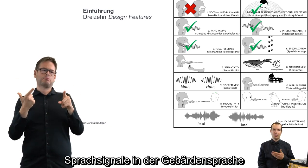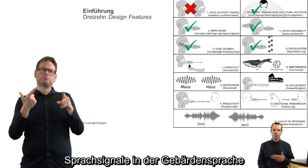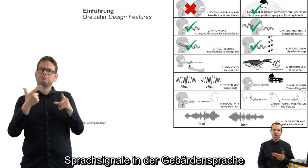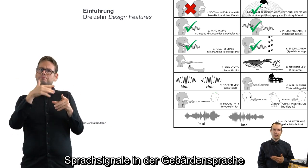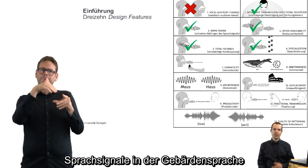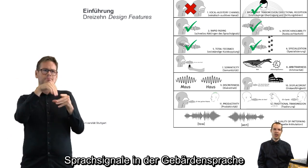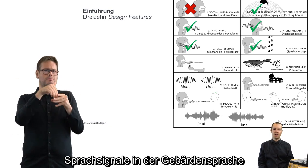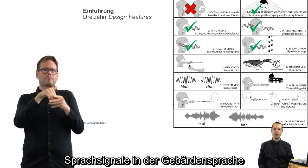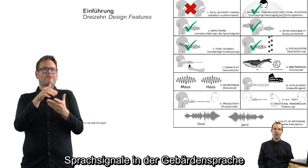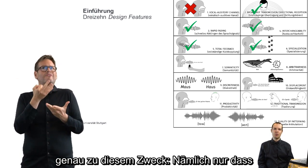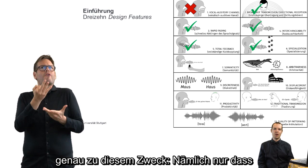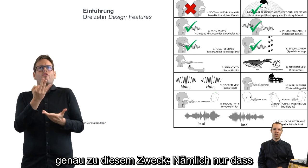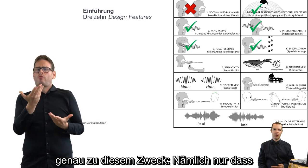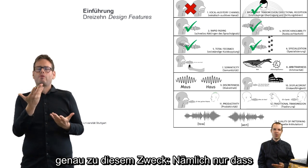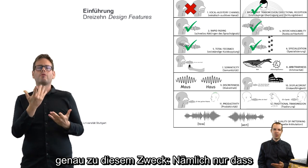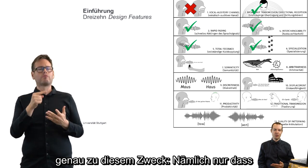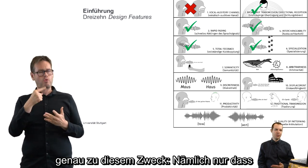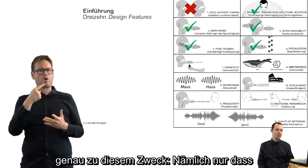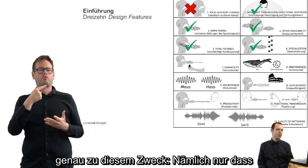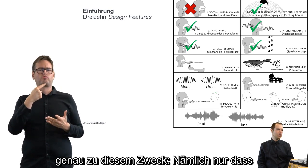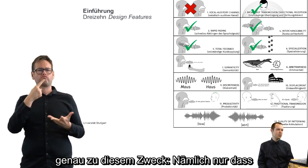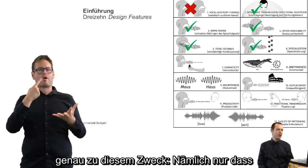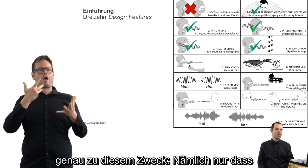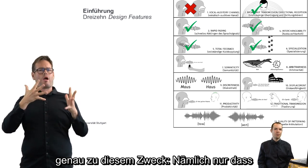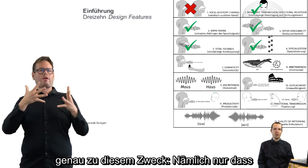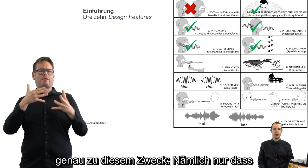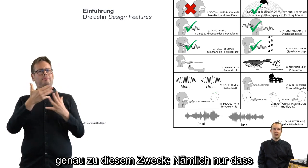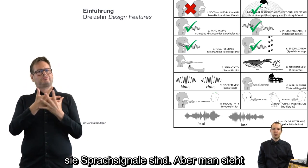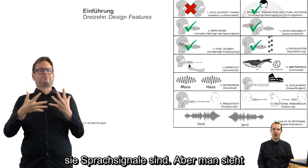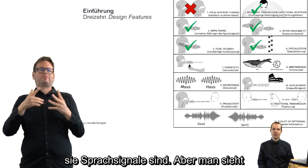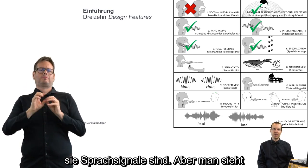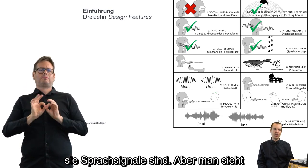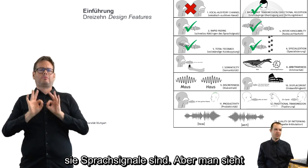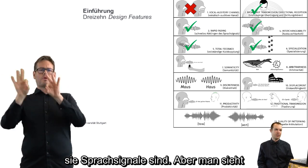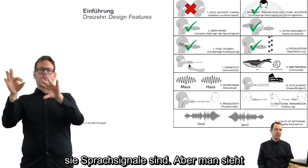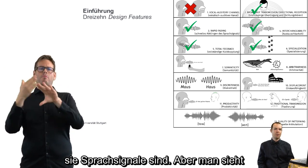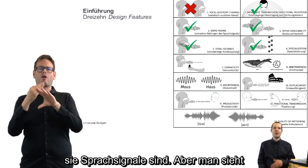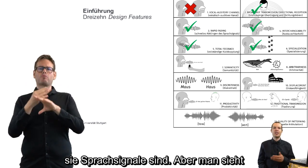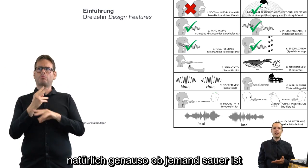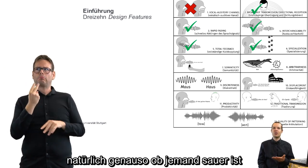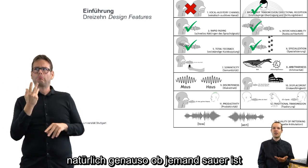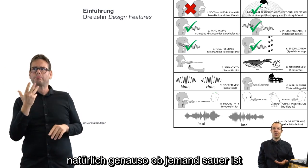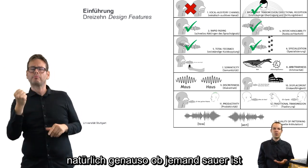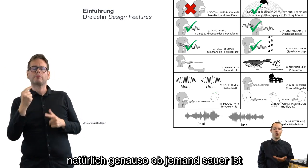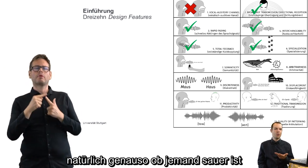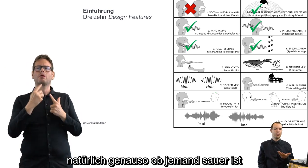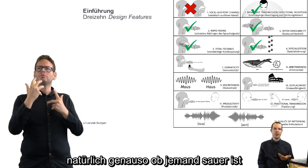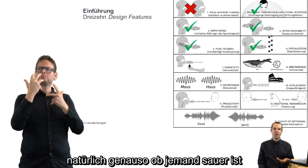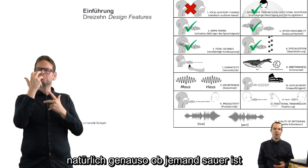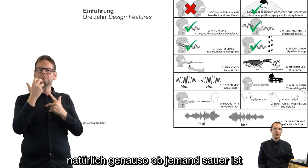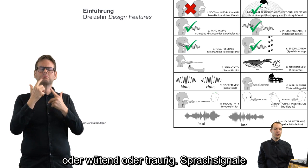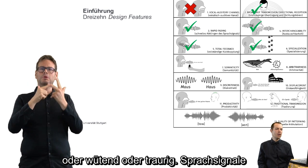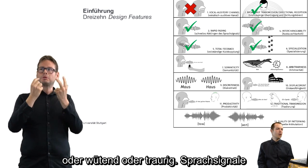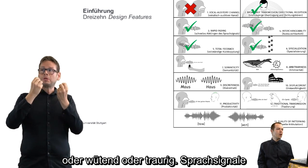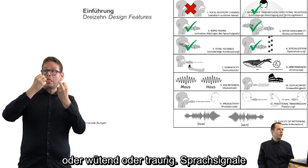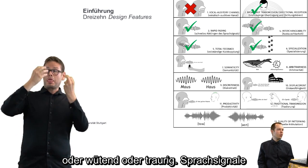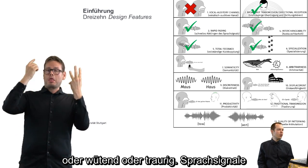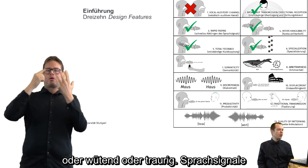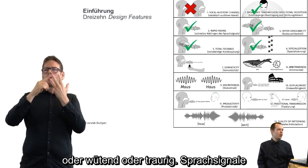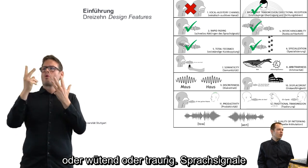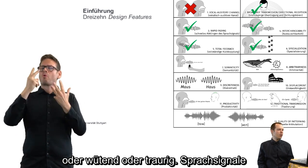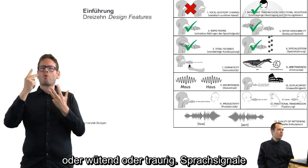Sprachsignale in der Gebärdensprache genau zu diesem Zweck, nämlich nur, dass sie Sprachsignale sind. Aber man sieht natürlich genauso auch, ob jemand sauer ist